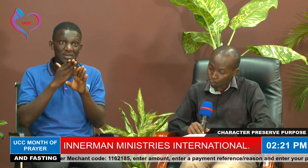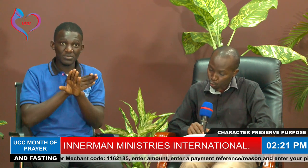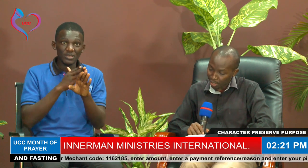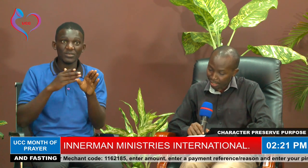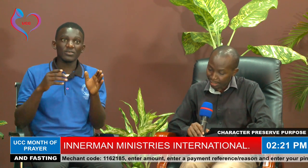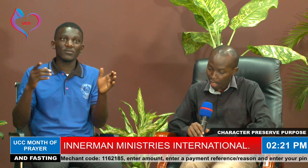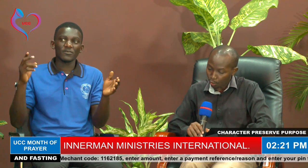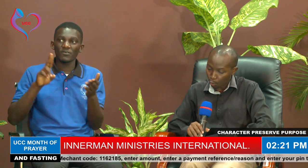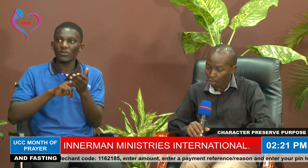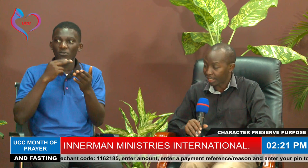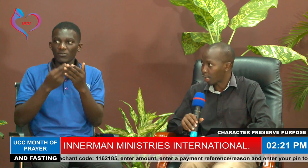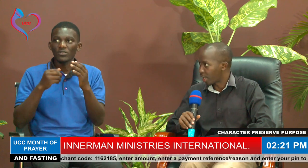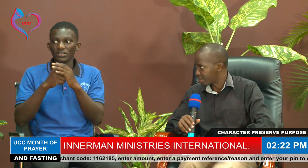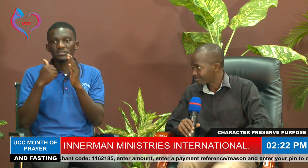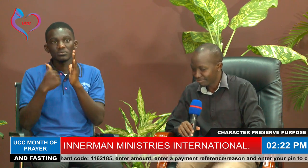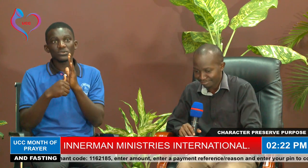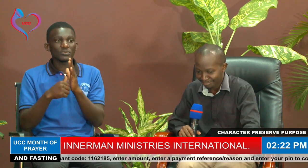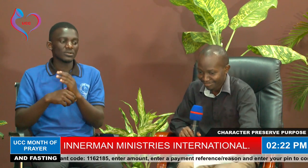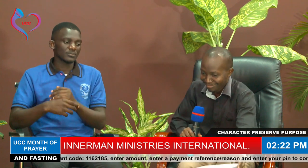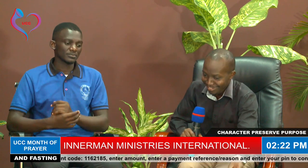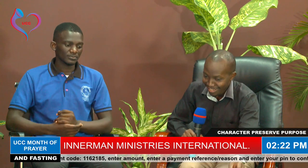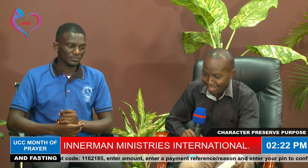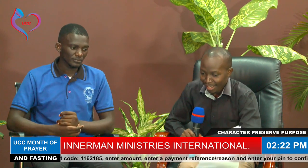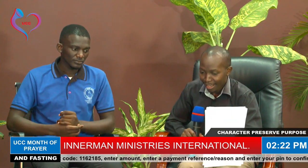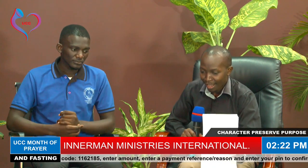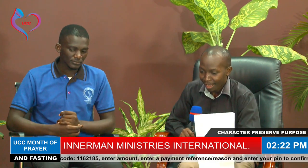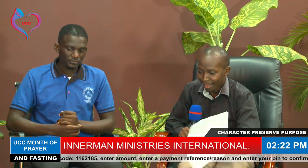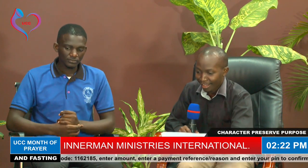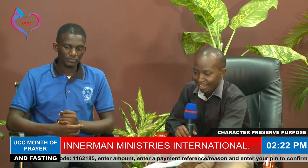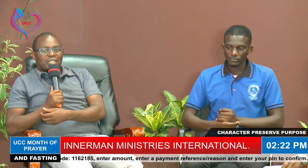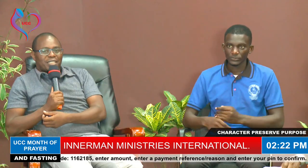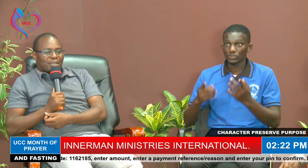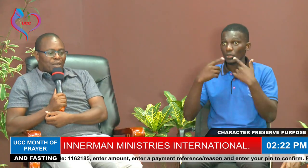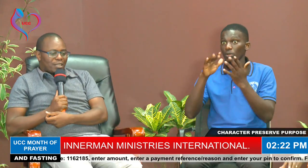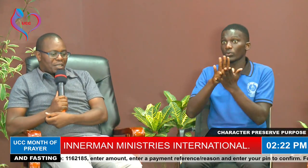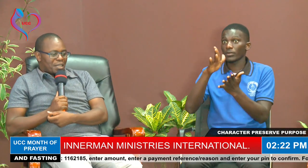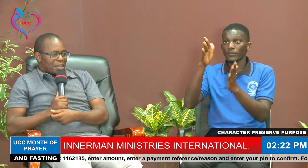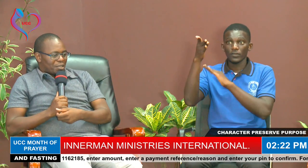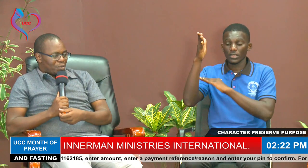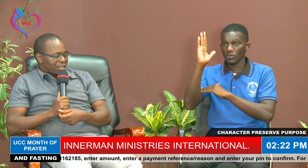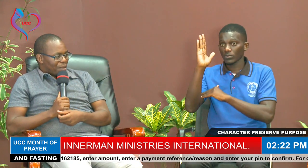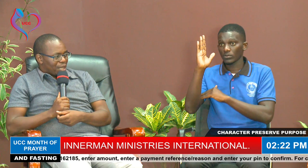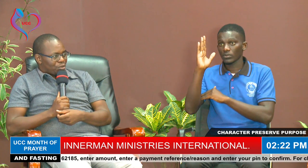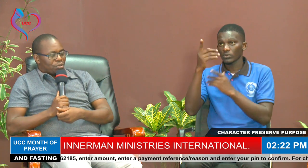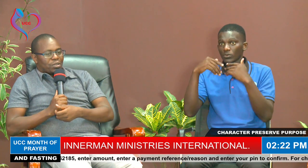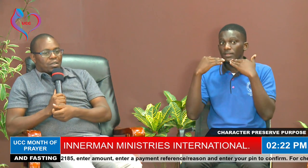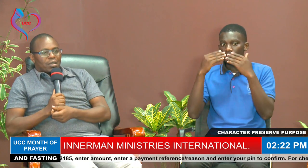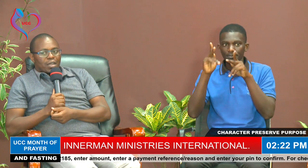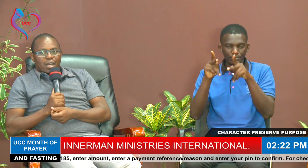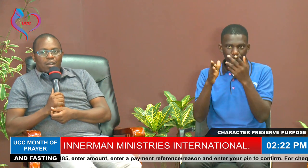muntu gwengenda okole ndagano naye. Oh, that is good. Atudiza Katonda ekitiibwa twebaza abantu